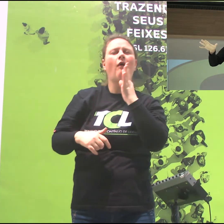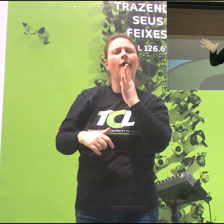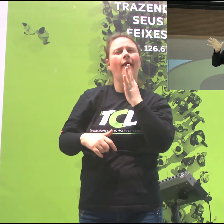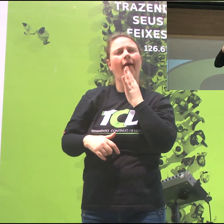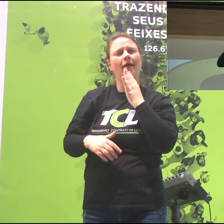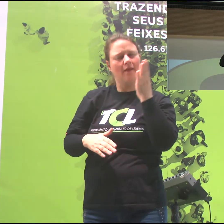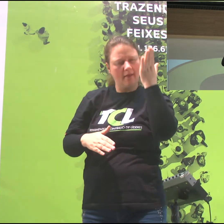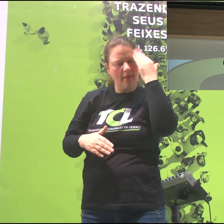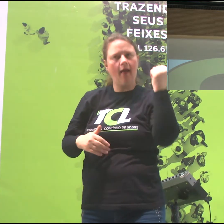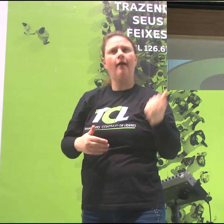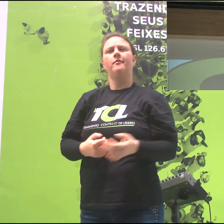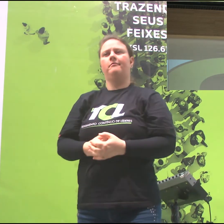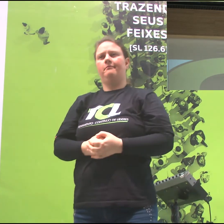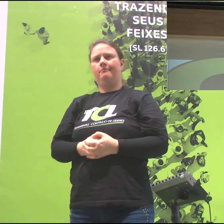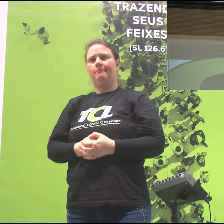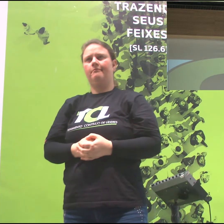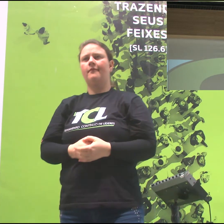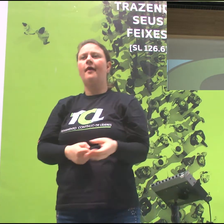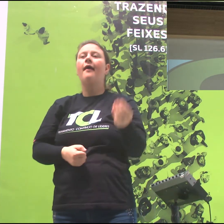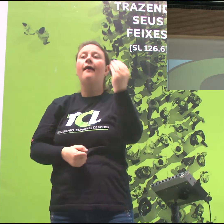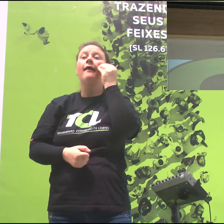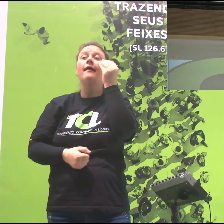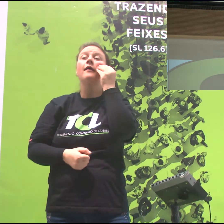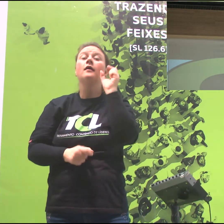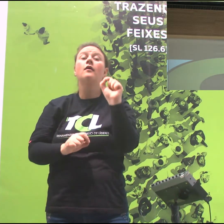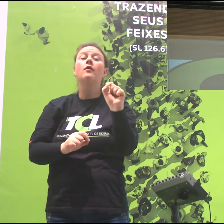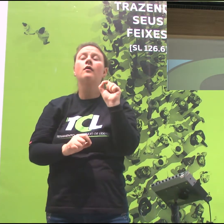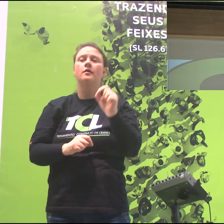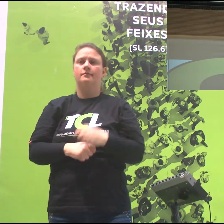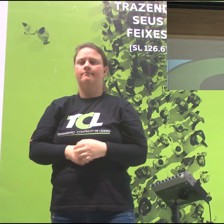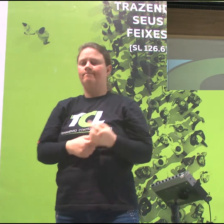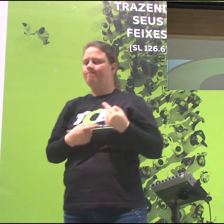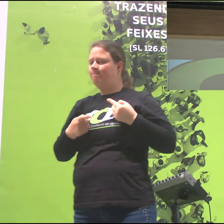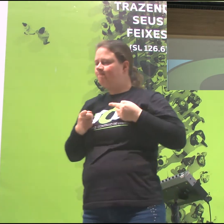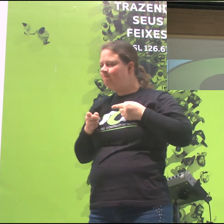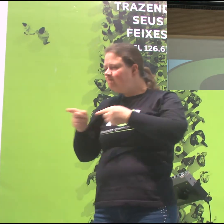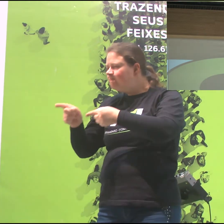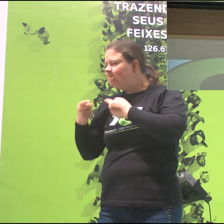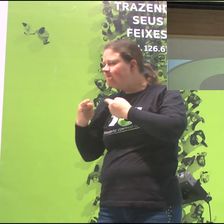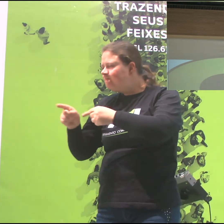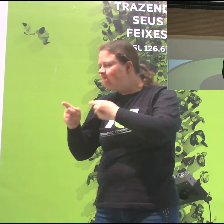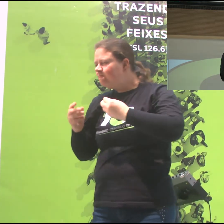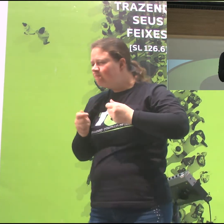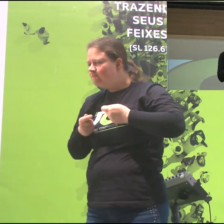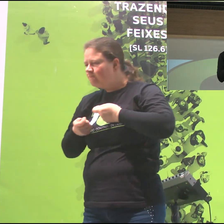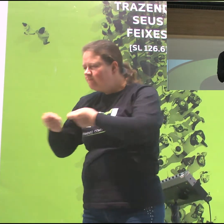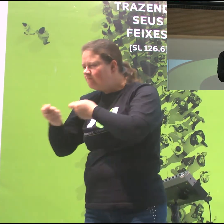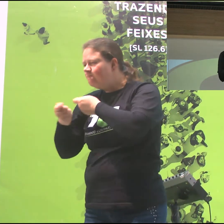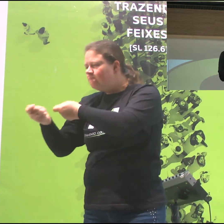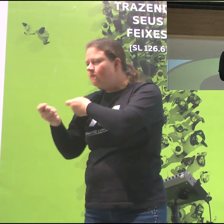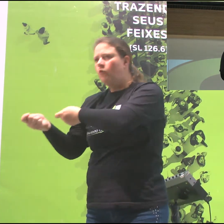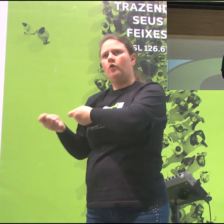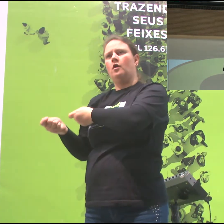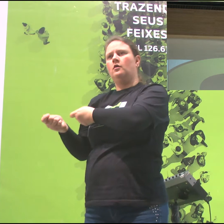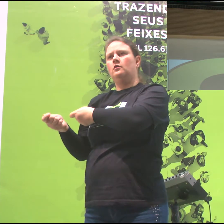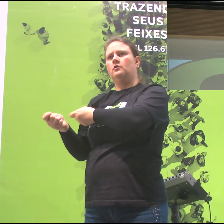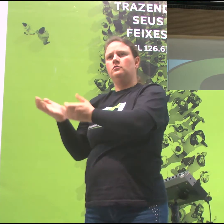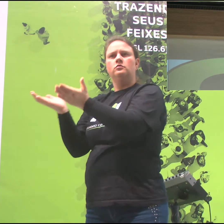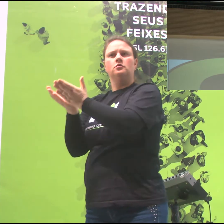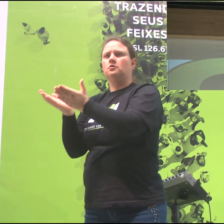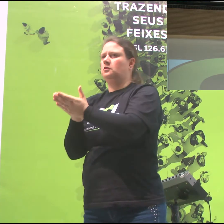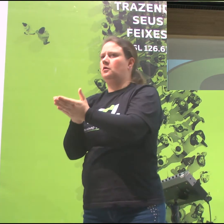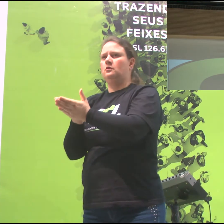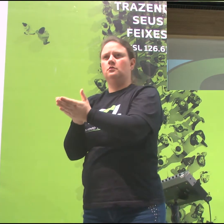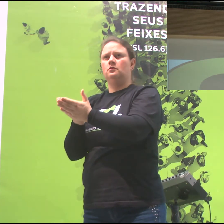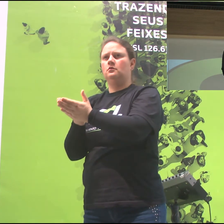disso, tudo o que ele tenta fazer, ou a maior estratégia do diabo, como está no teu texto,